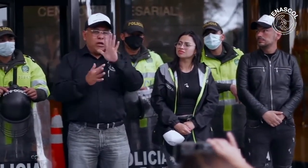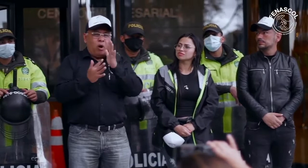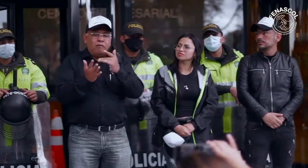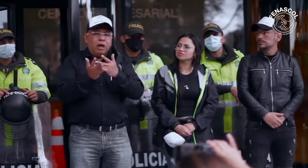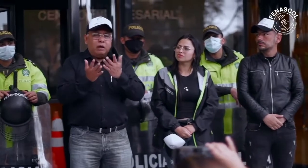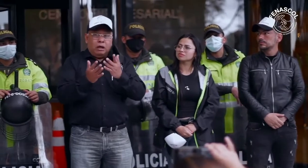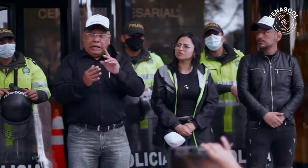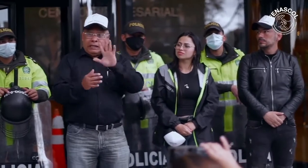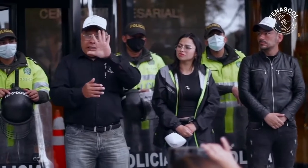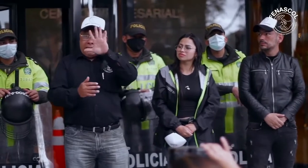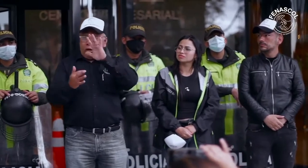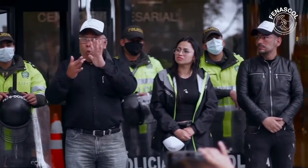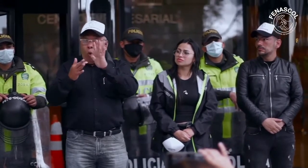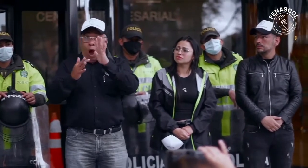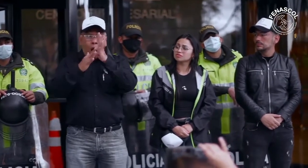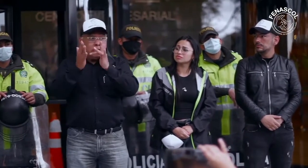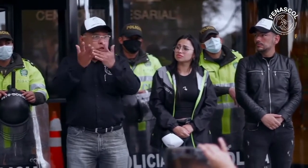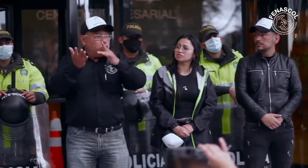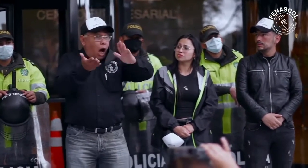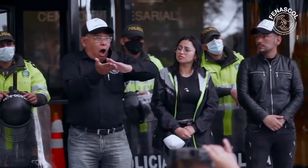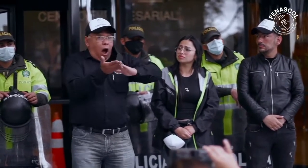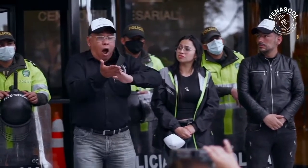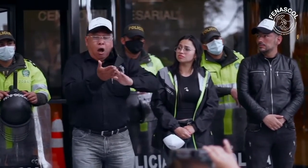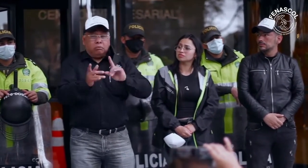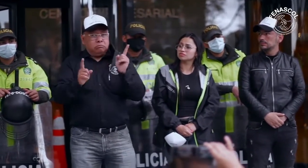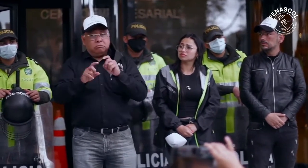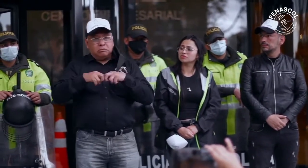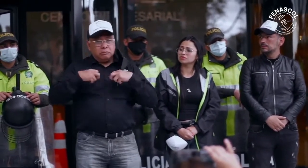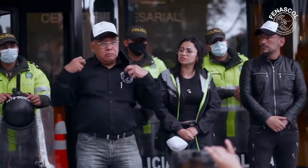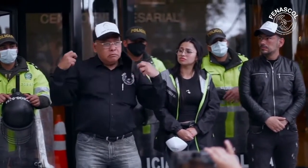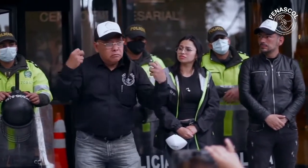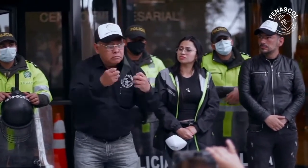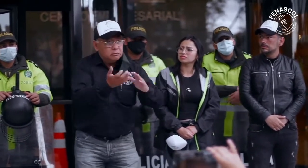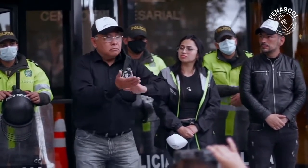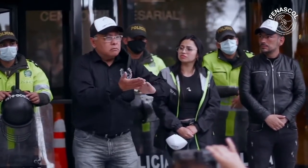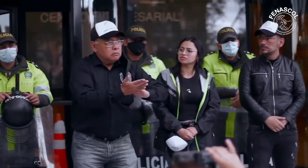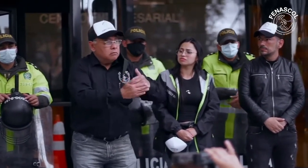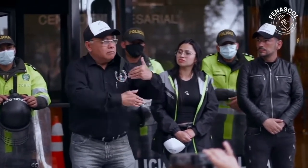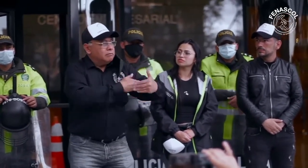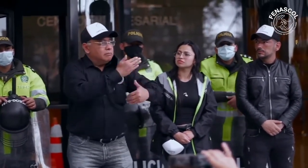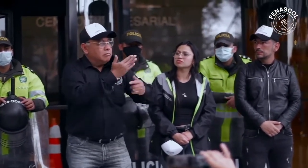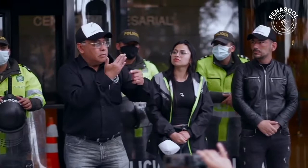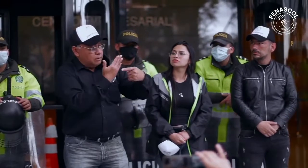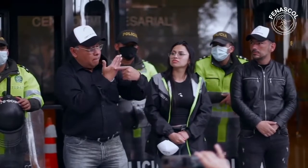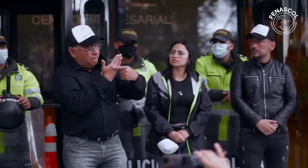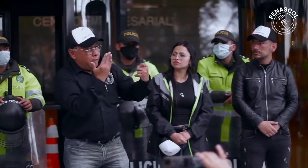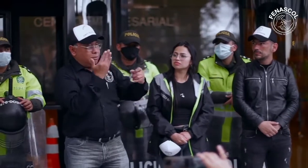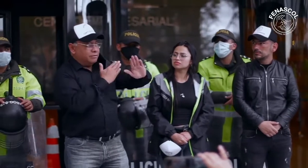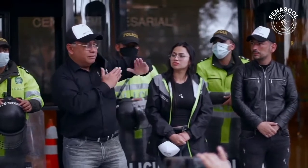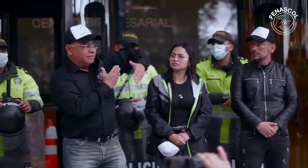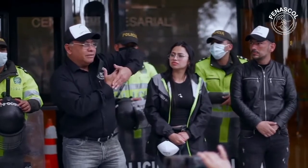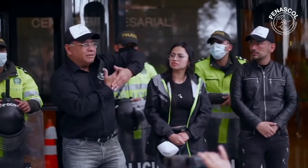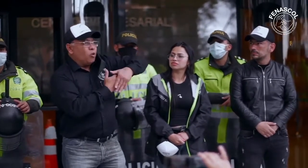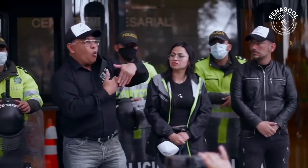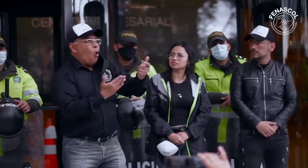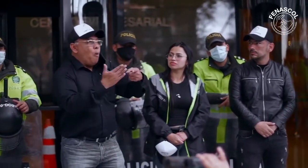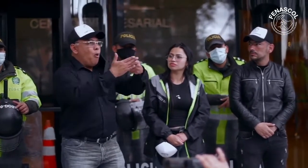yo tengo fe de que ese 5 de abril, no se van a solucionar todas las cosas inmediatamente. El hecho de